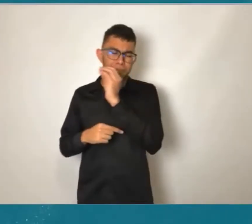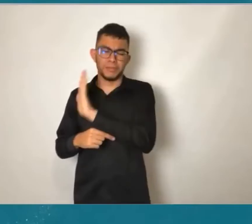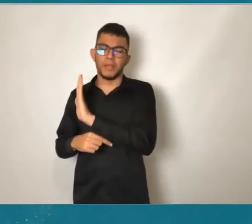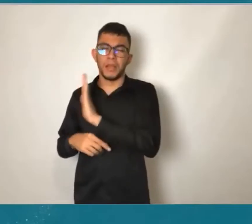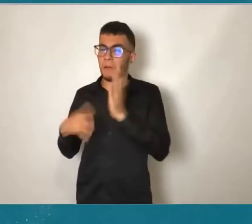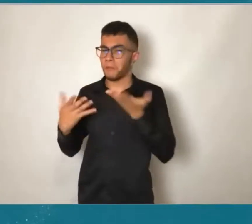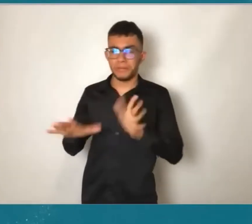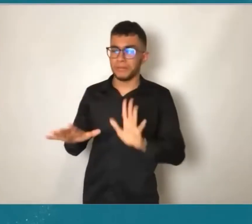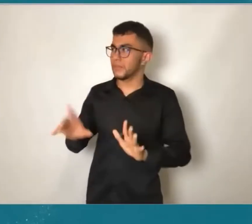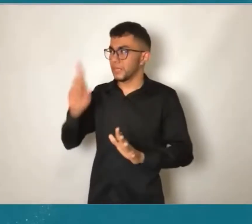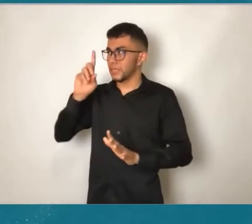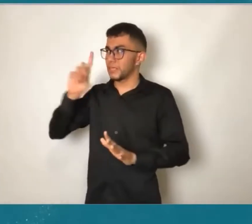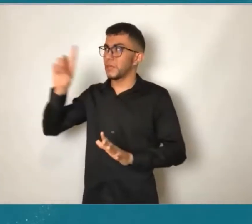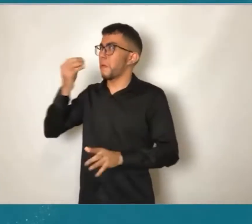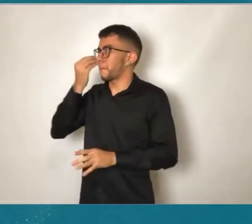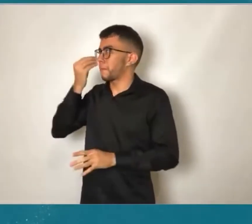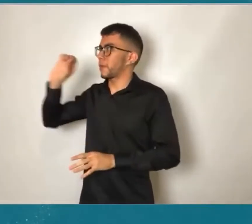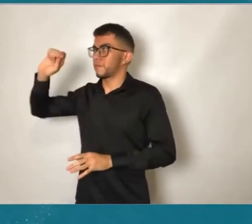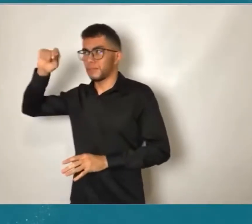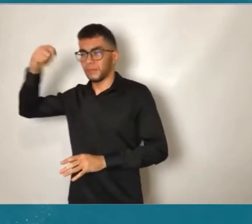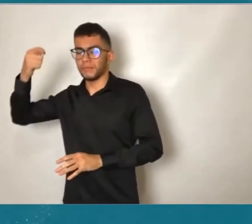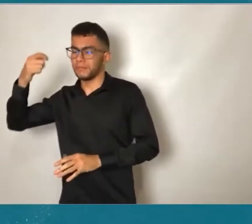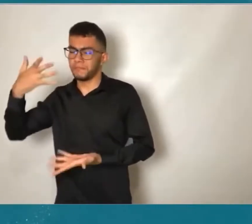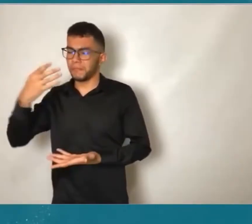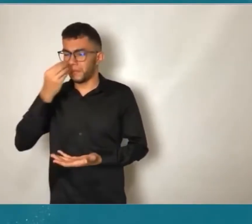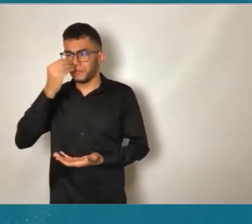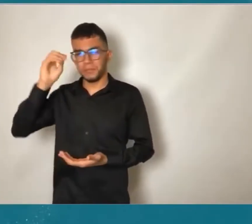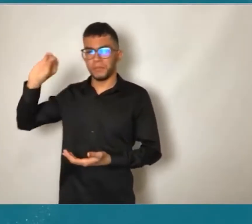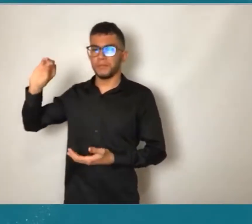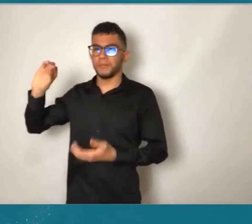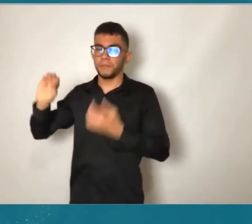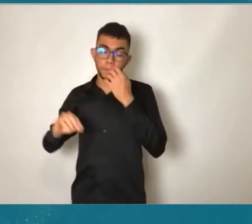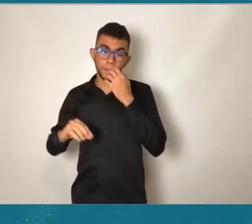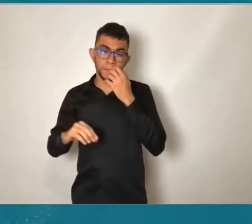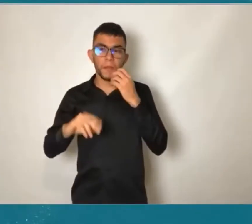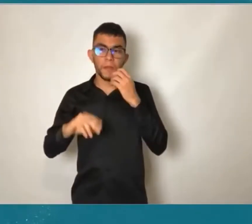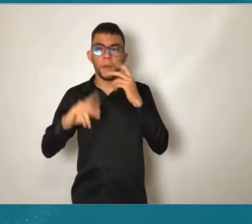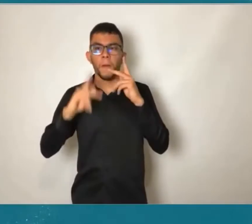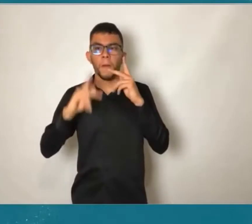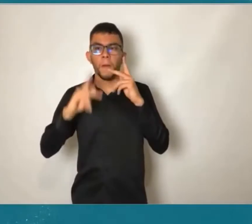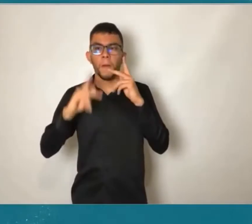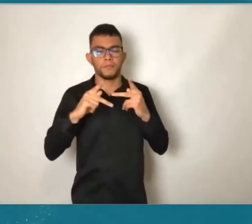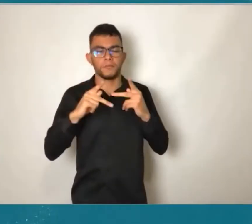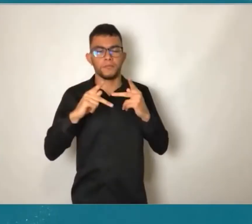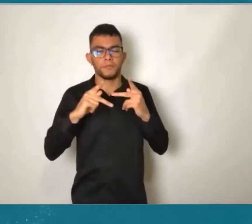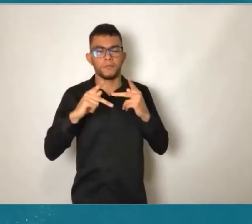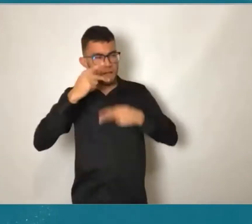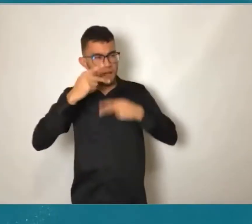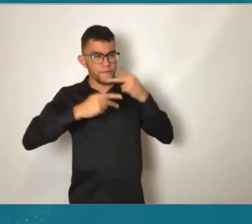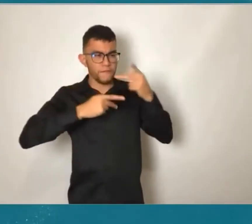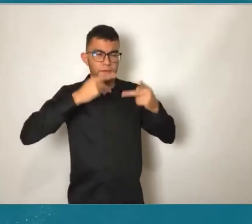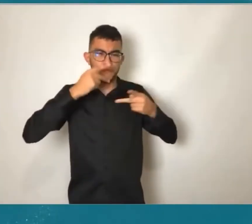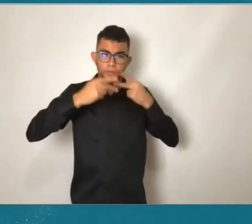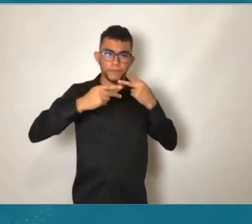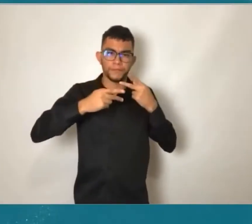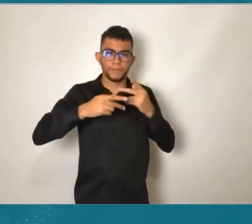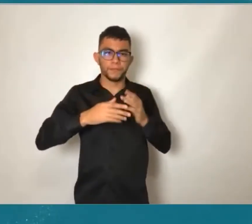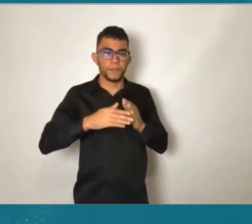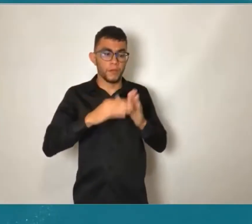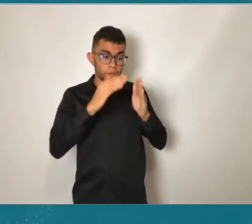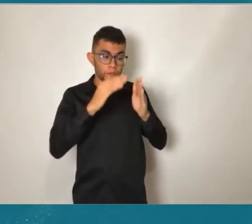tremes de medo. Ué, o que é isso? O que é isso? Hein, Beto, o que é isso? Ele, na verdade, está dizendo,